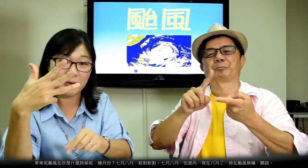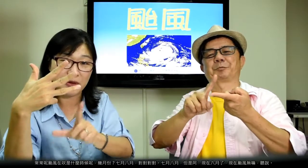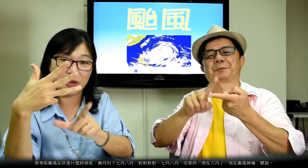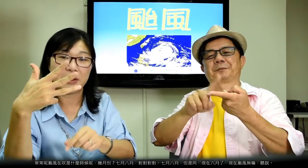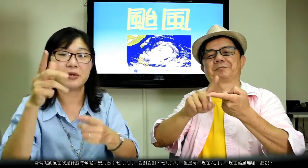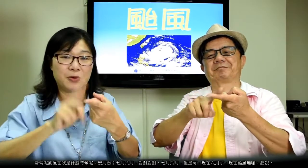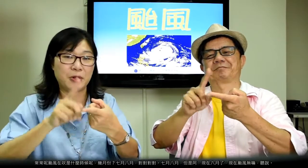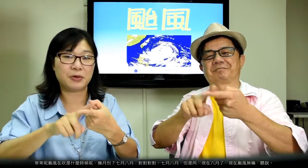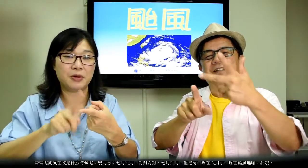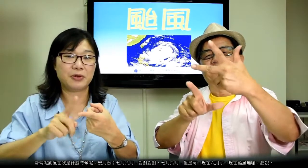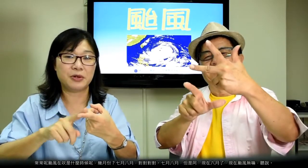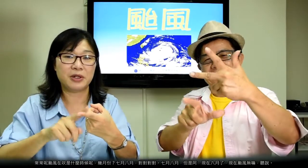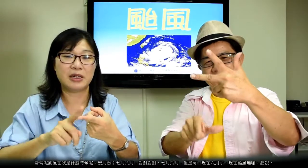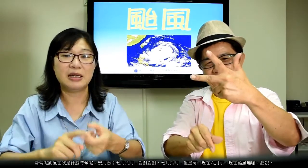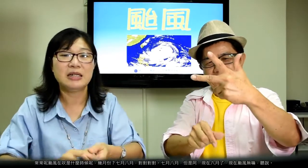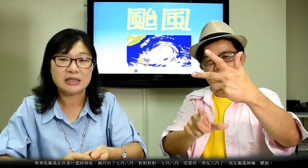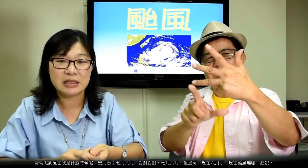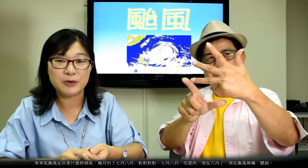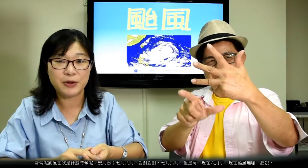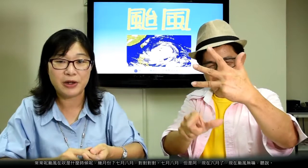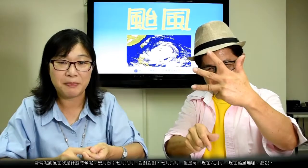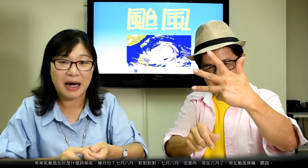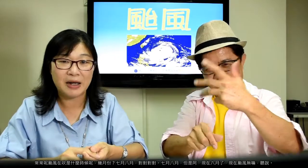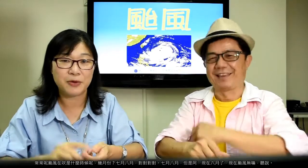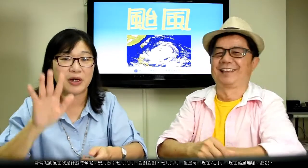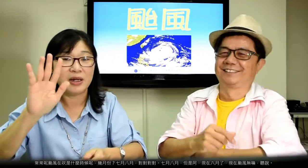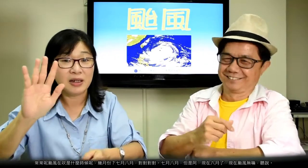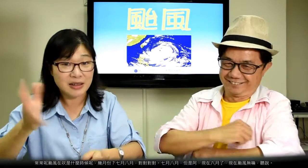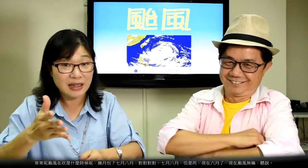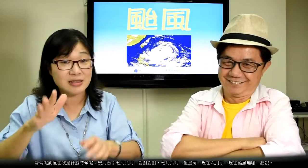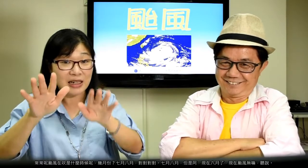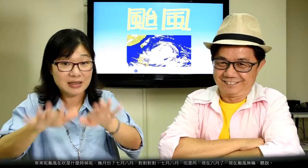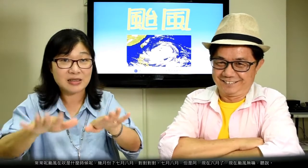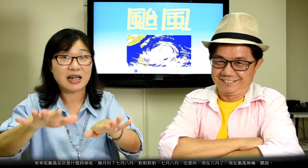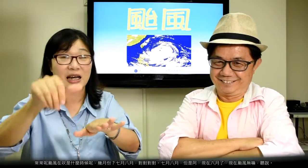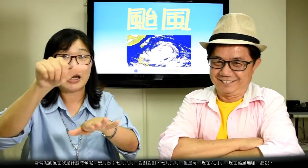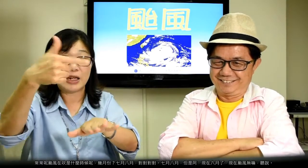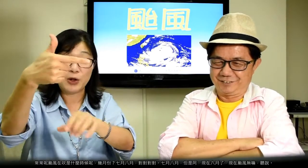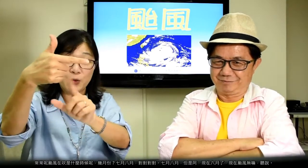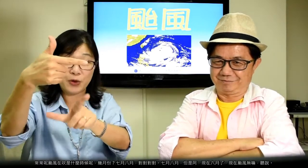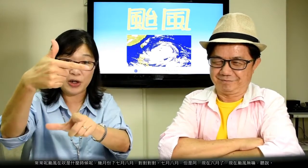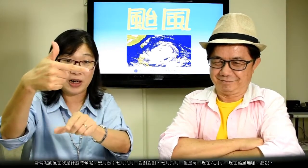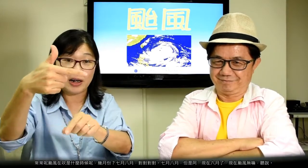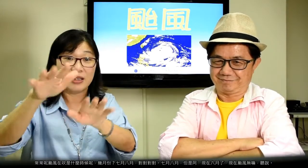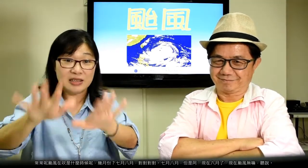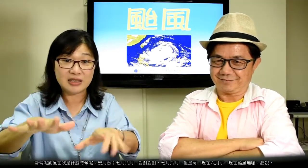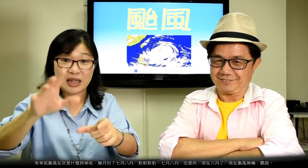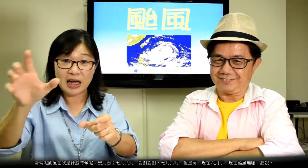月，对对对对，七月八月，但是啊，现在六月了，现在